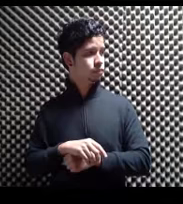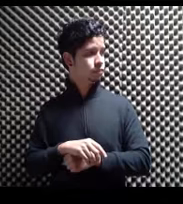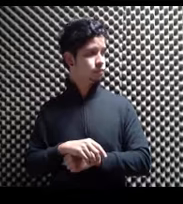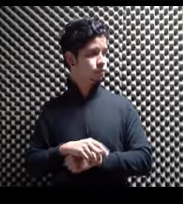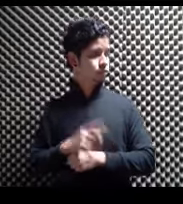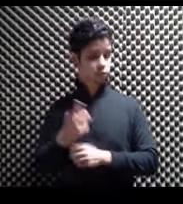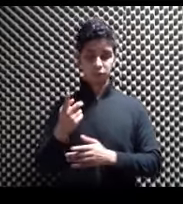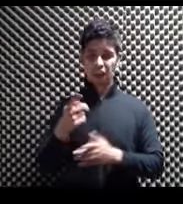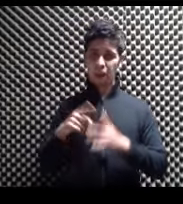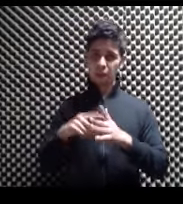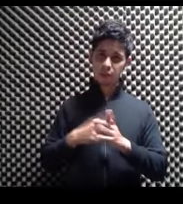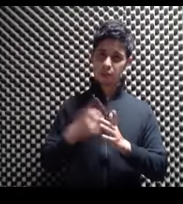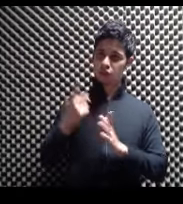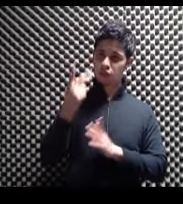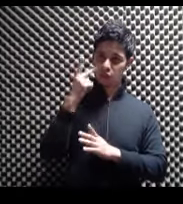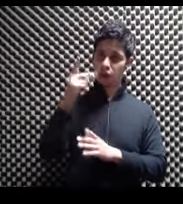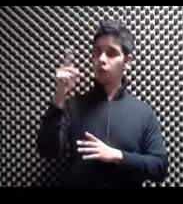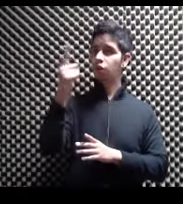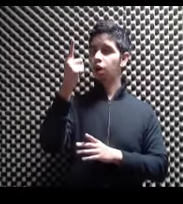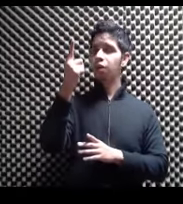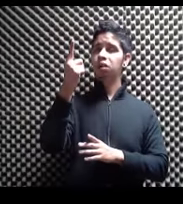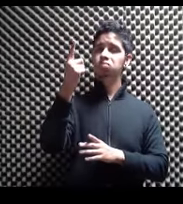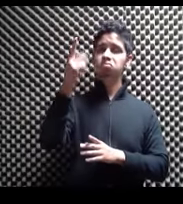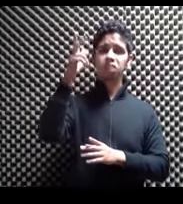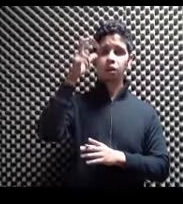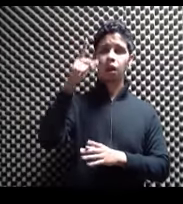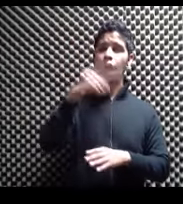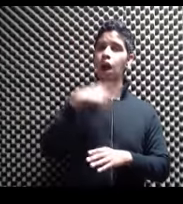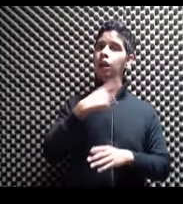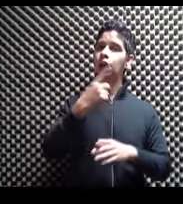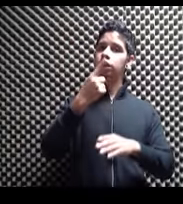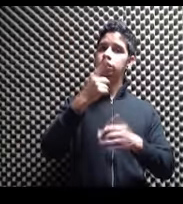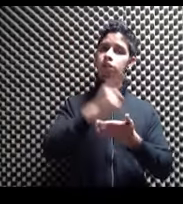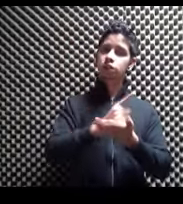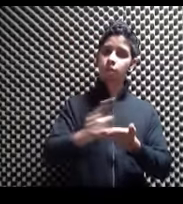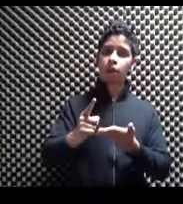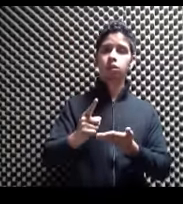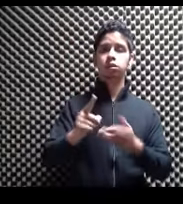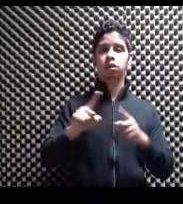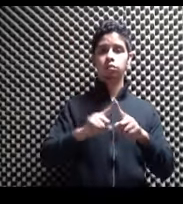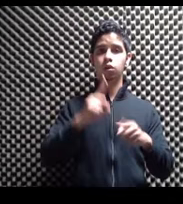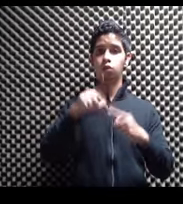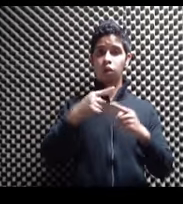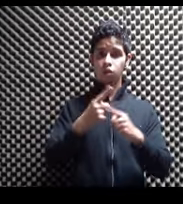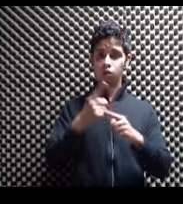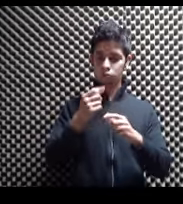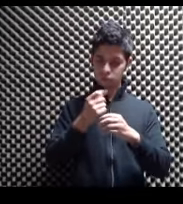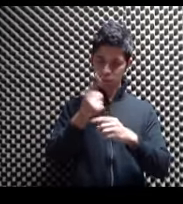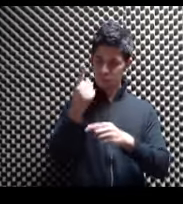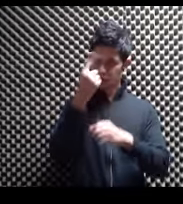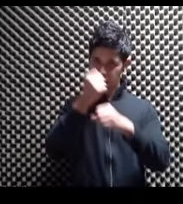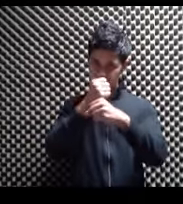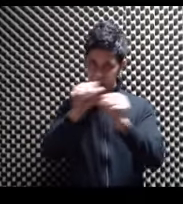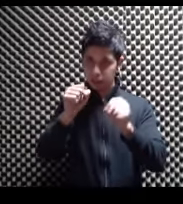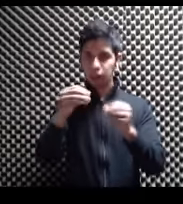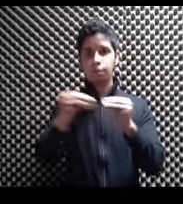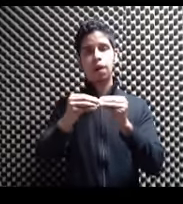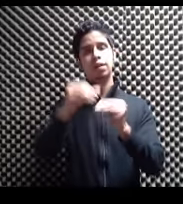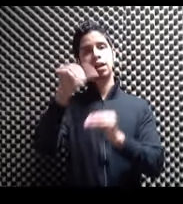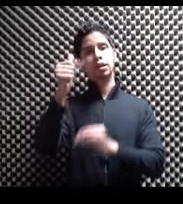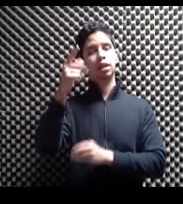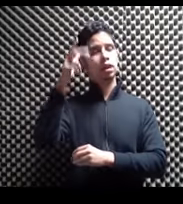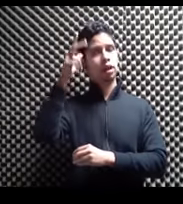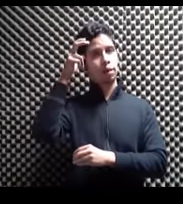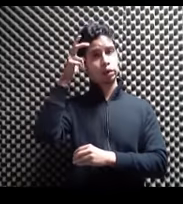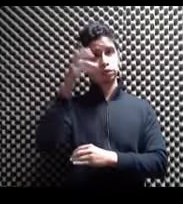un caballo, pero cuando me tocó el primer rescate de más de 10 caballos, yo dije, es un problema grave lo